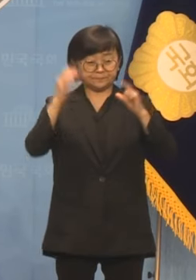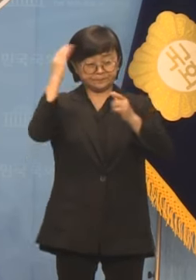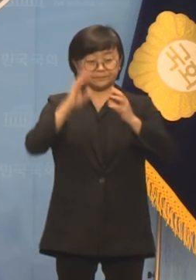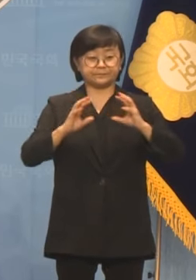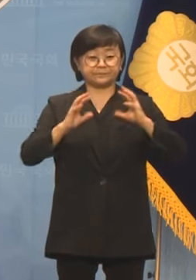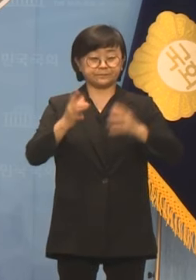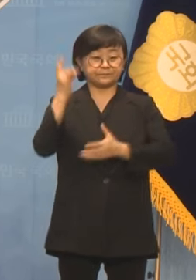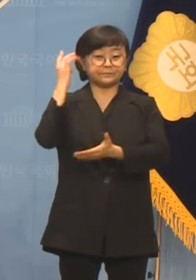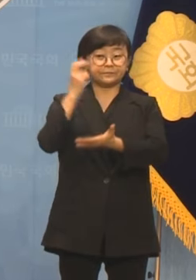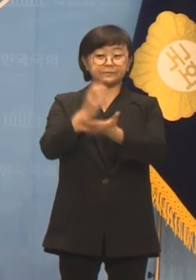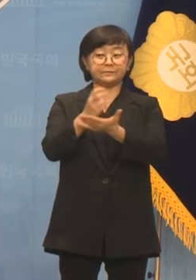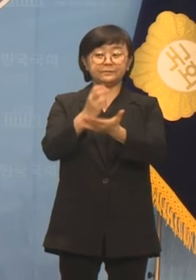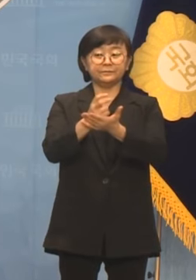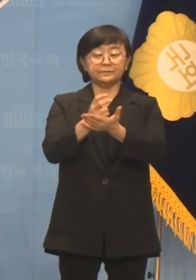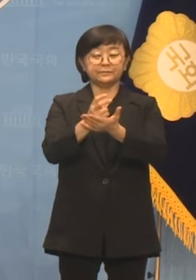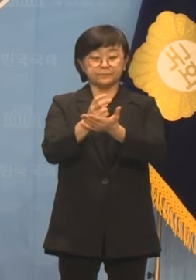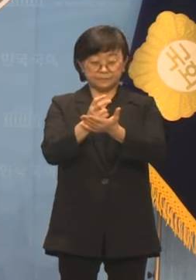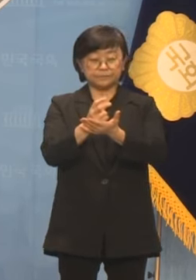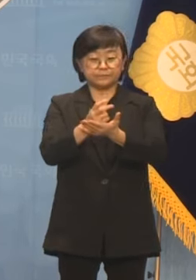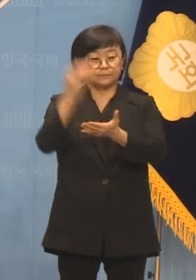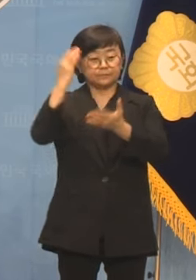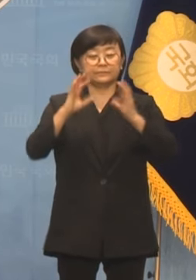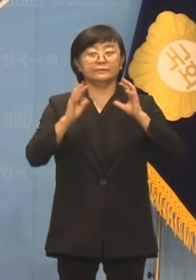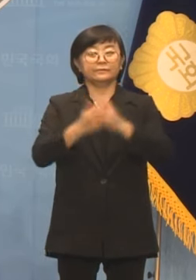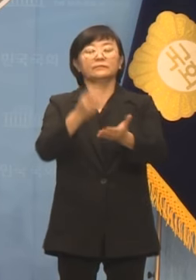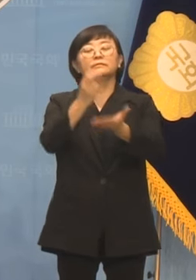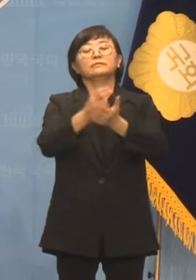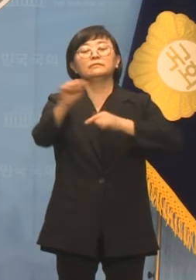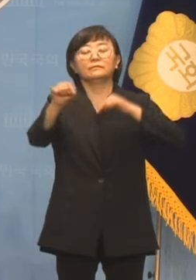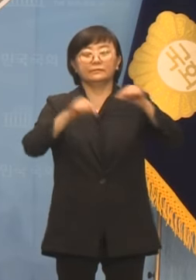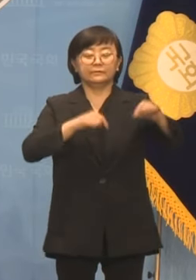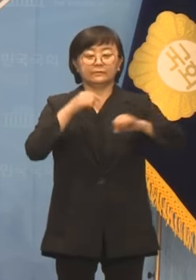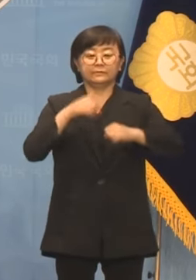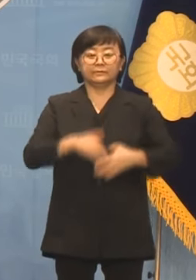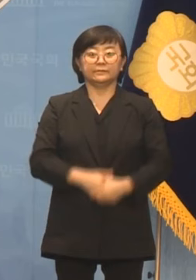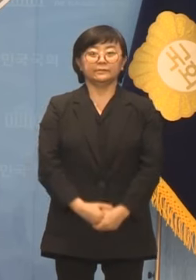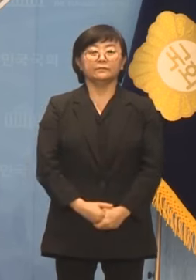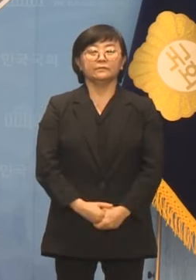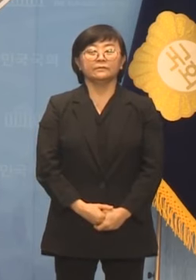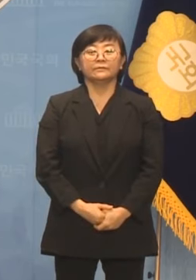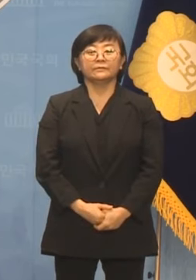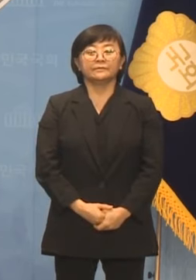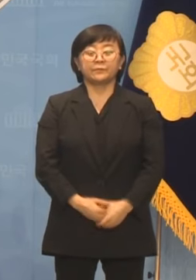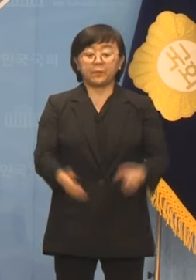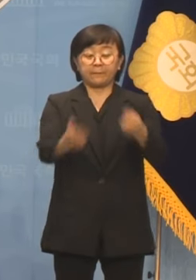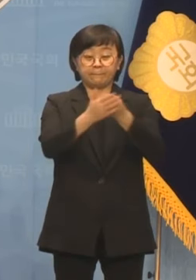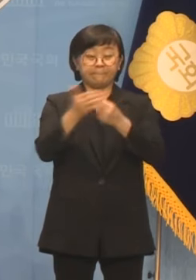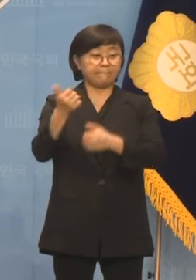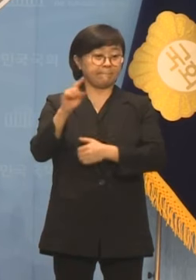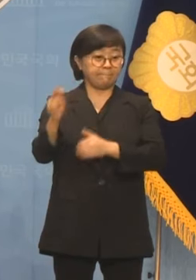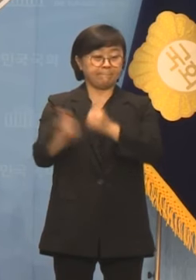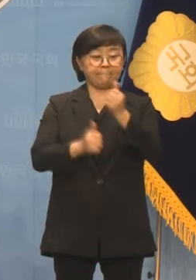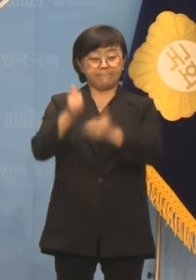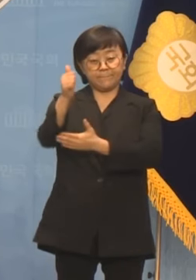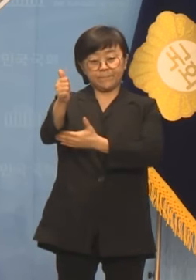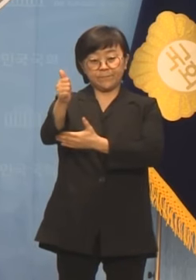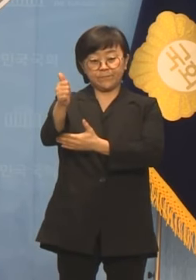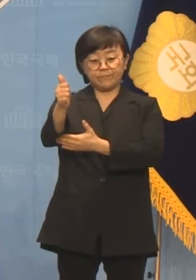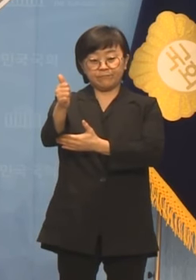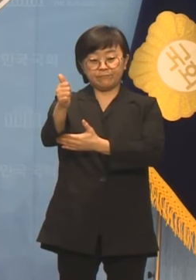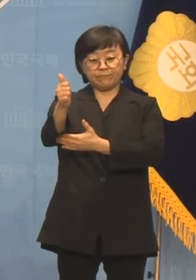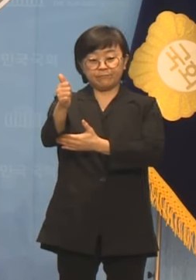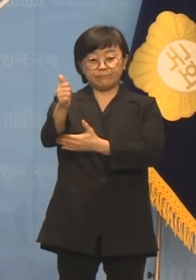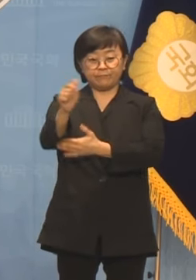대한민국의 원칙이고 또 이것이 대한민국의 법치입니다. 그렇기 때문에 한동훈 비대위원장이 그